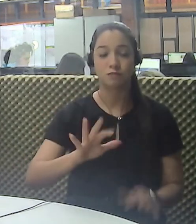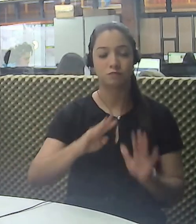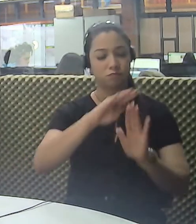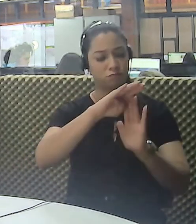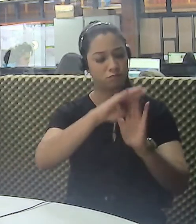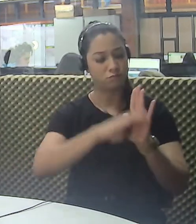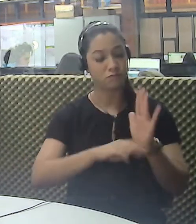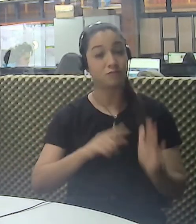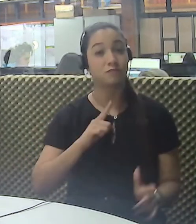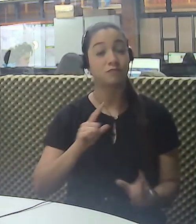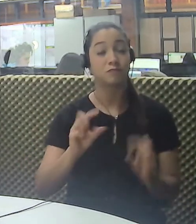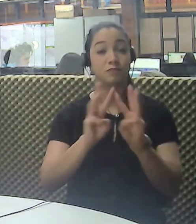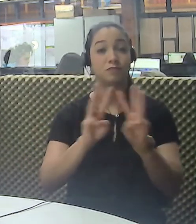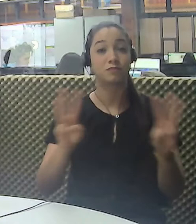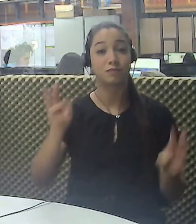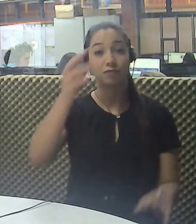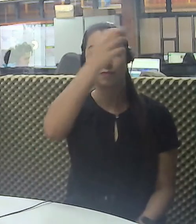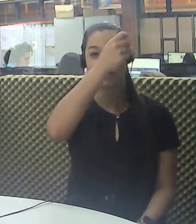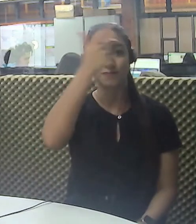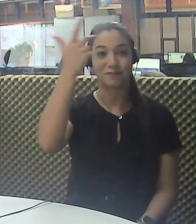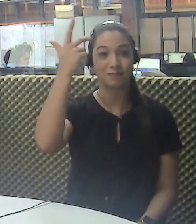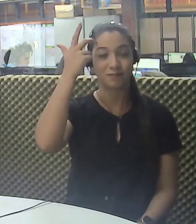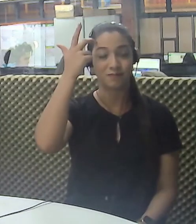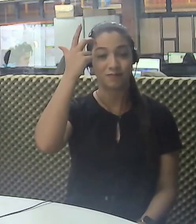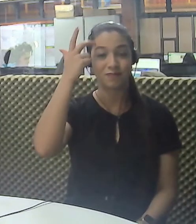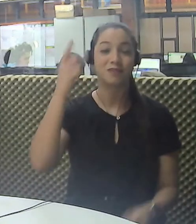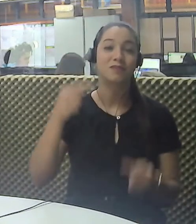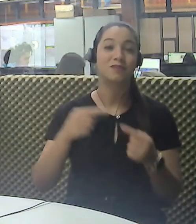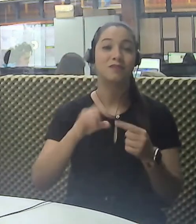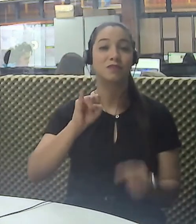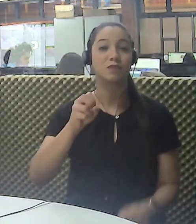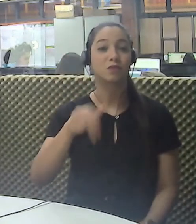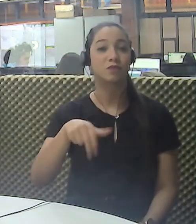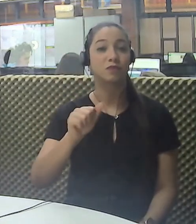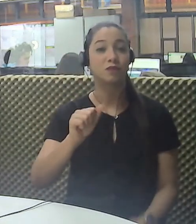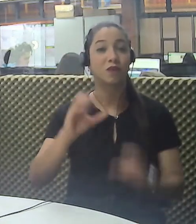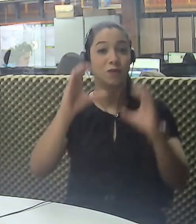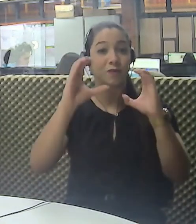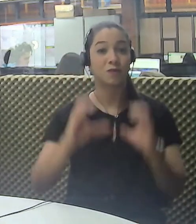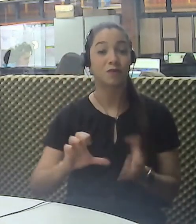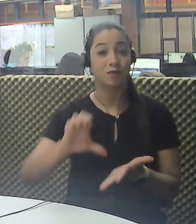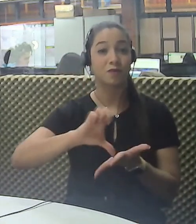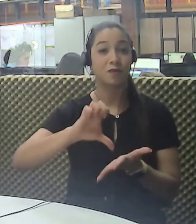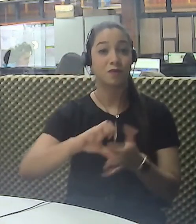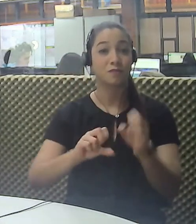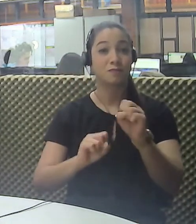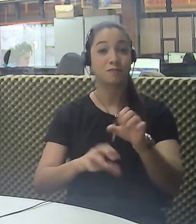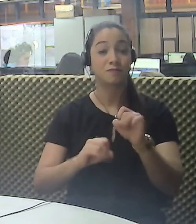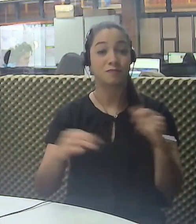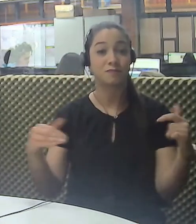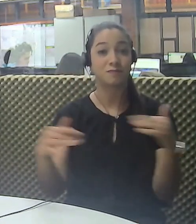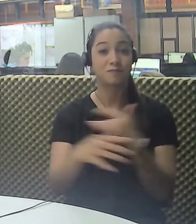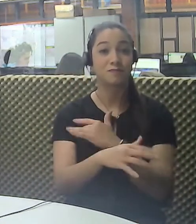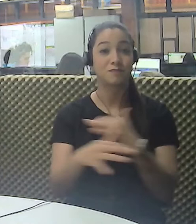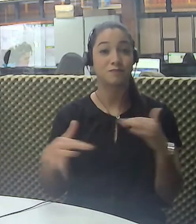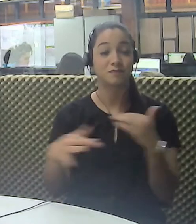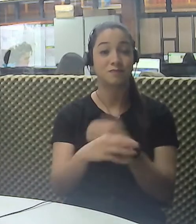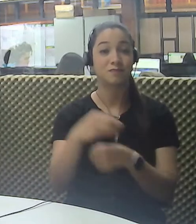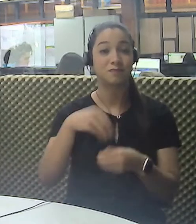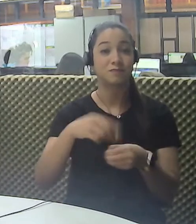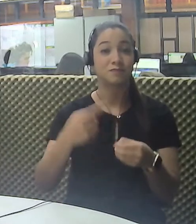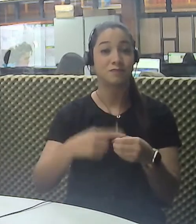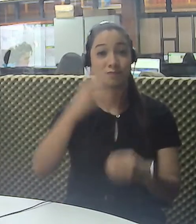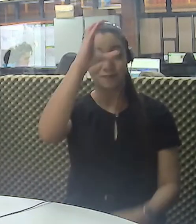completa você encontra no portal da Prefeitura, conforme conta Joana Souza, coordenadora do Núcleo de Educação para a Mobilidade Urbana